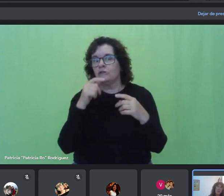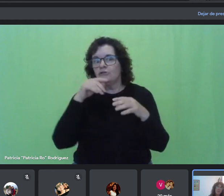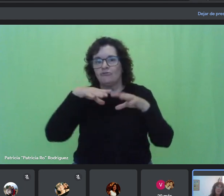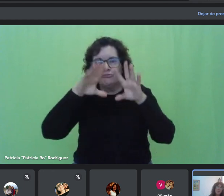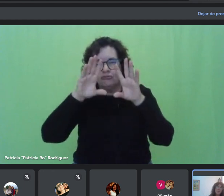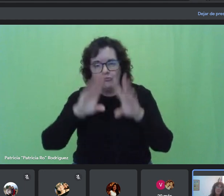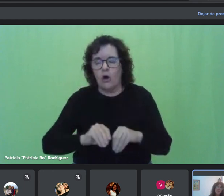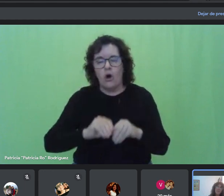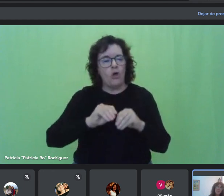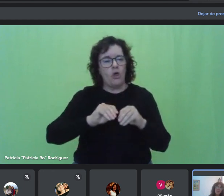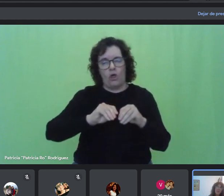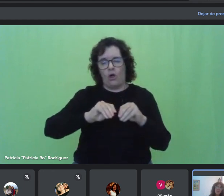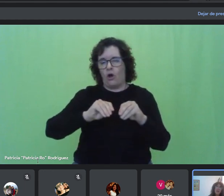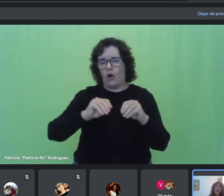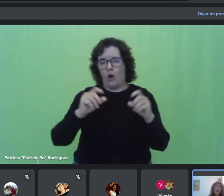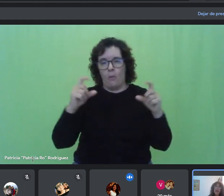núcleo.